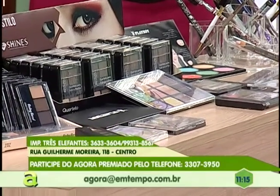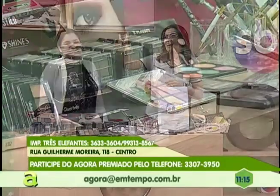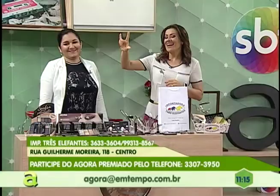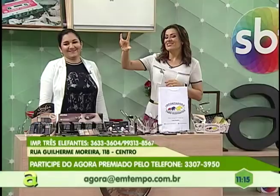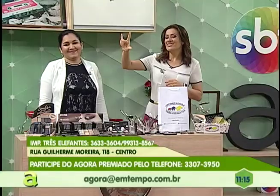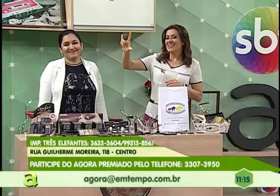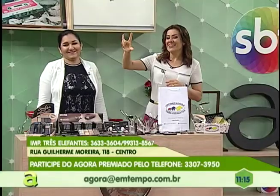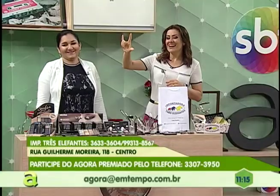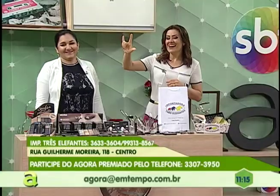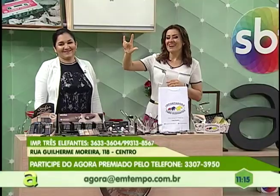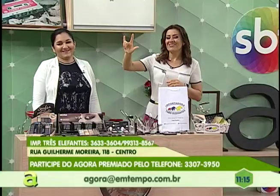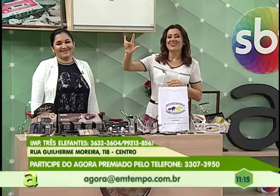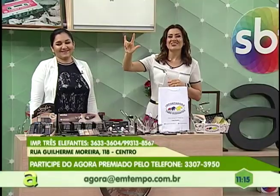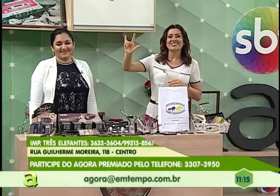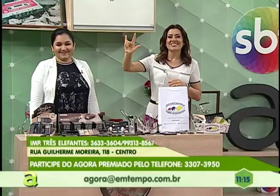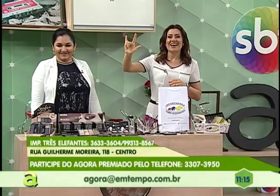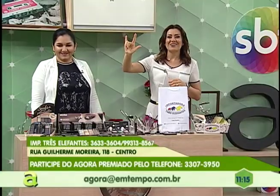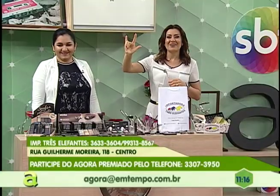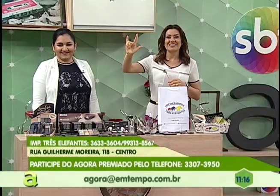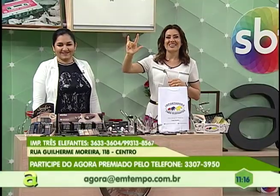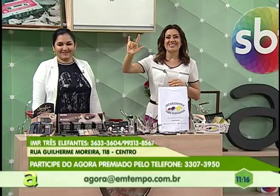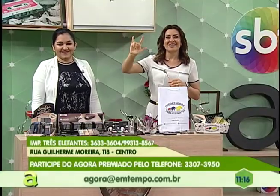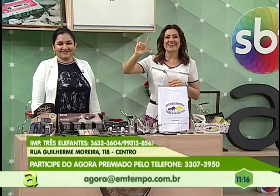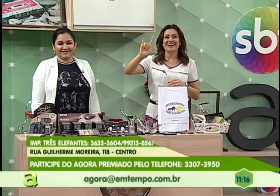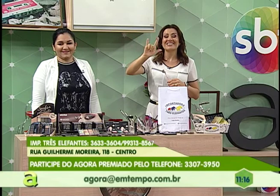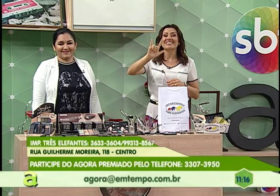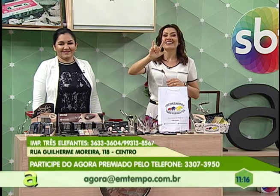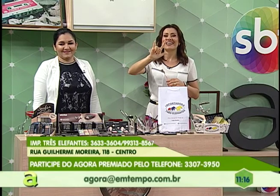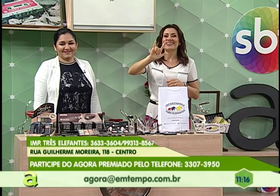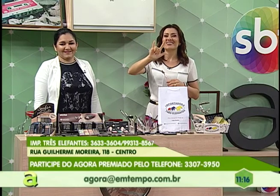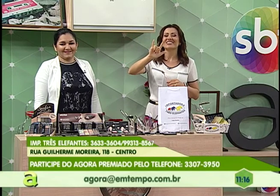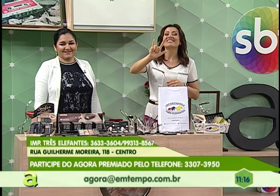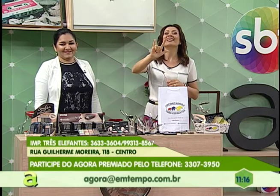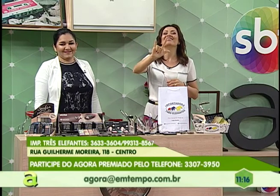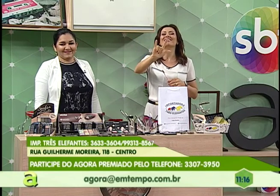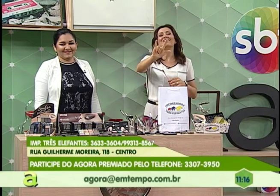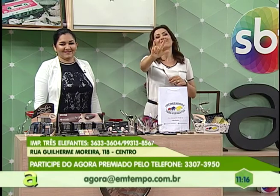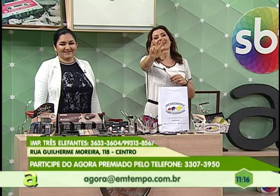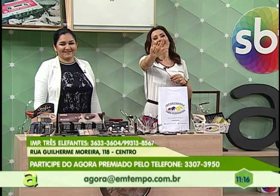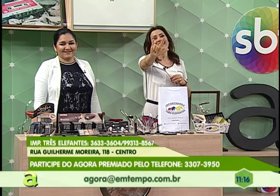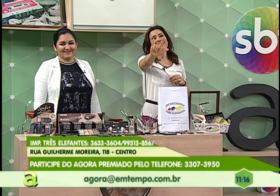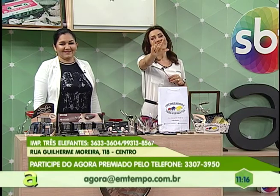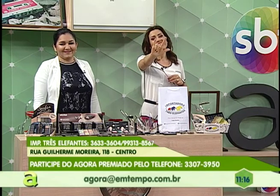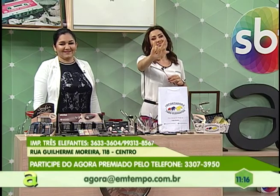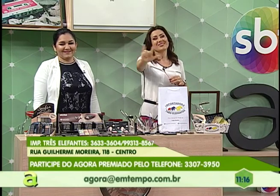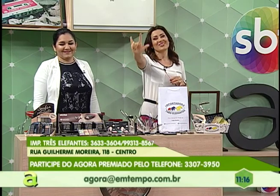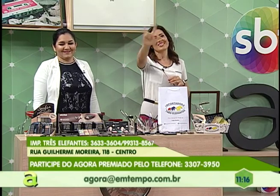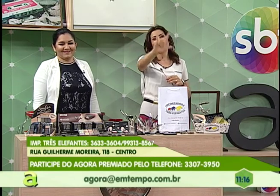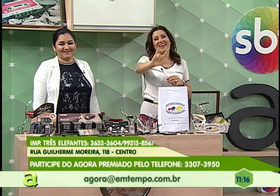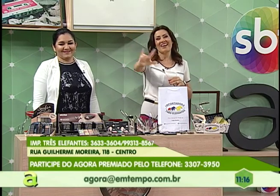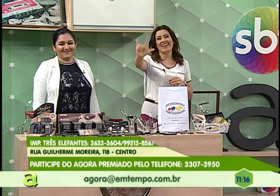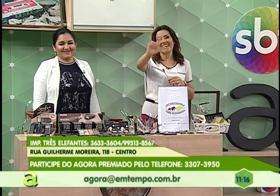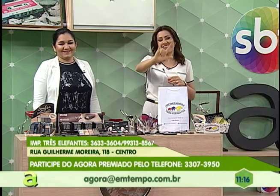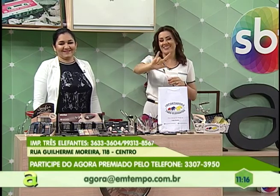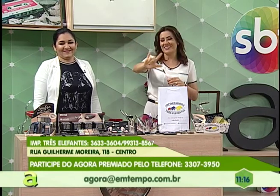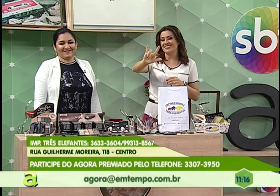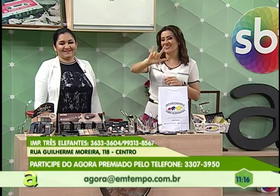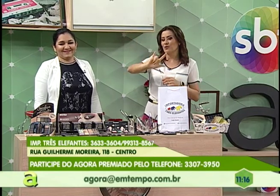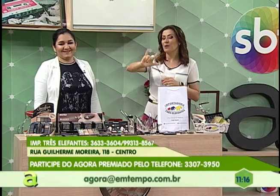É te amo, disseram para a gente agora. Te amo, te amo também, todos vocês. Nunca